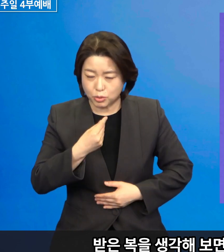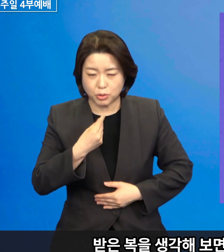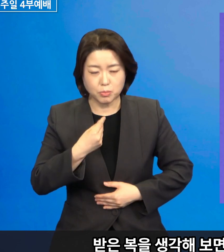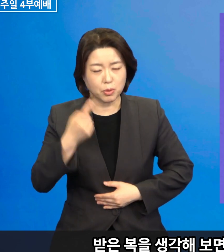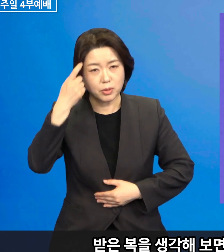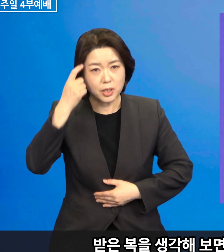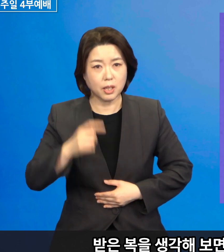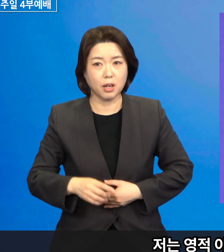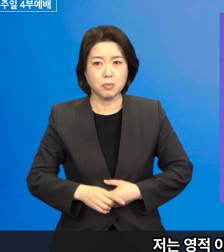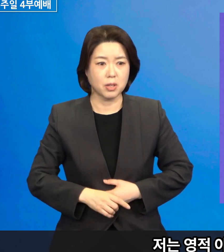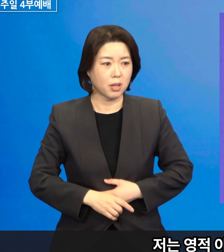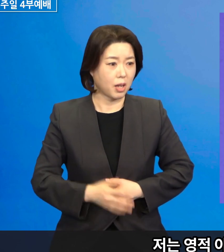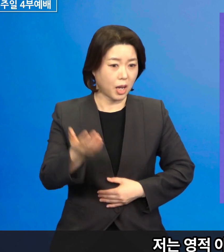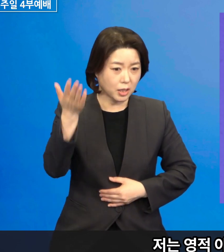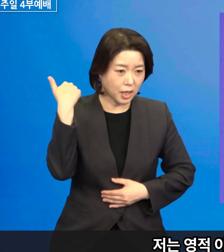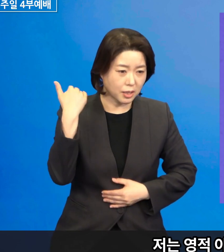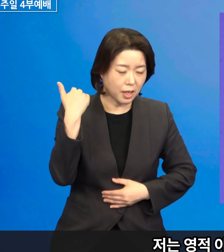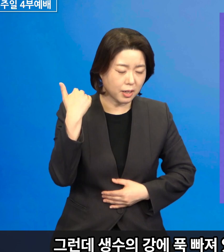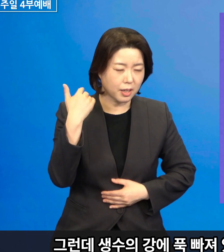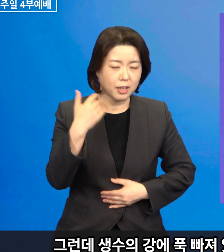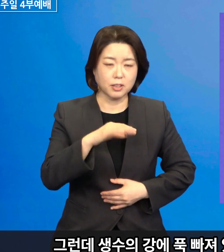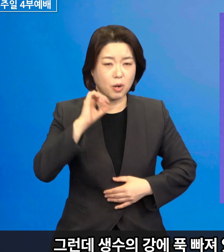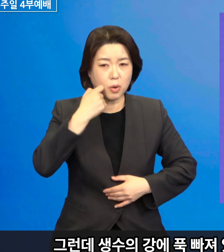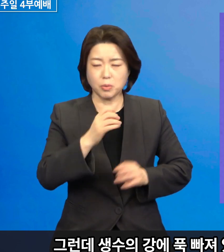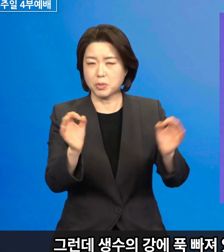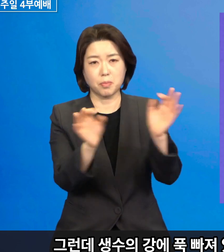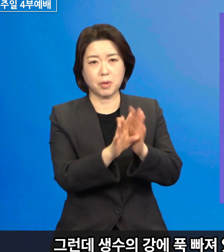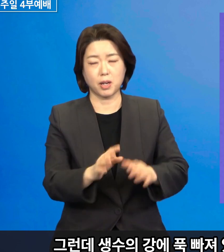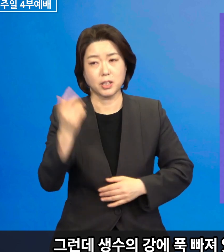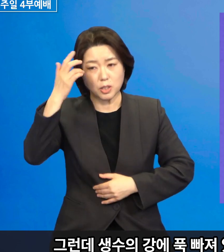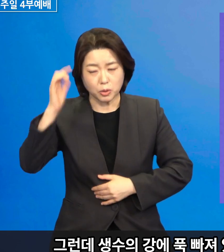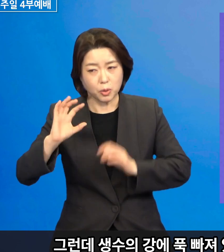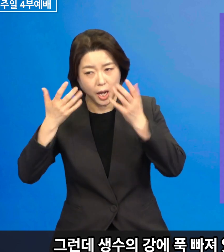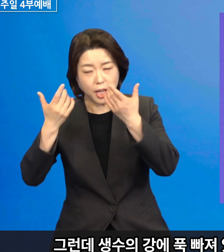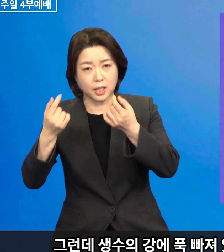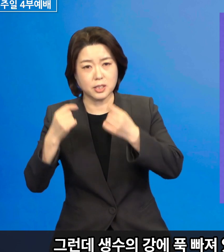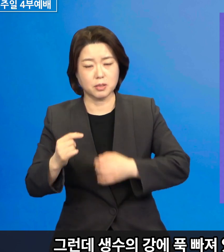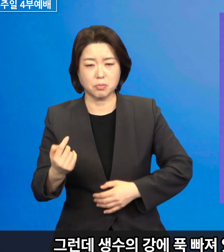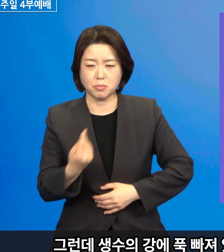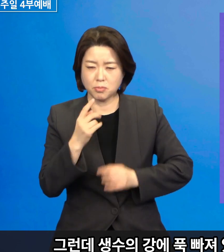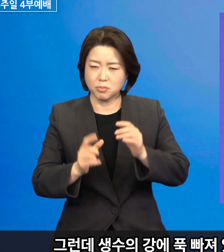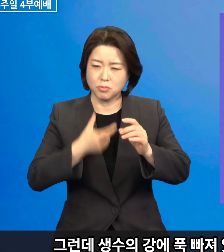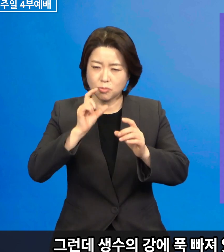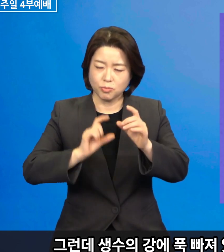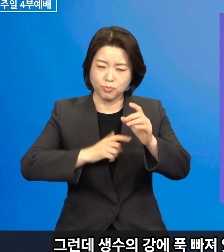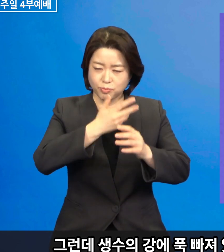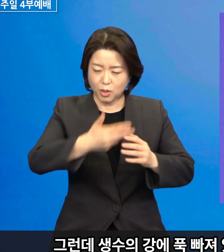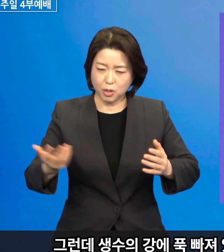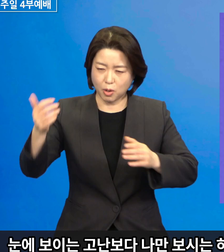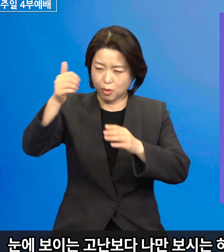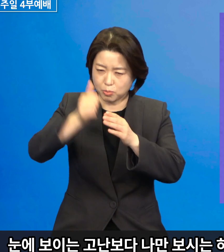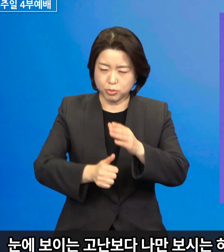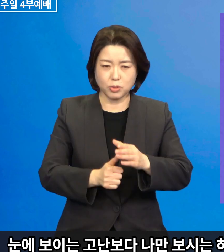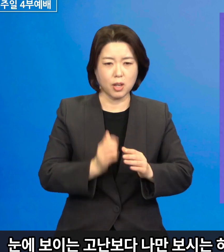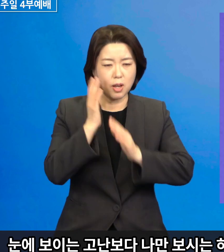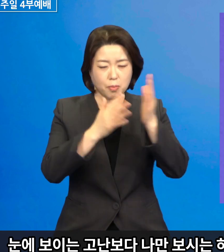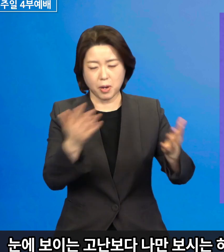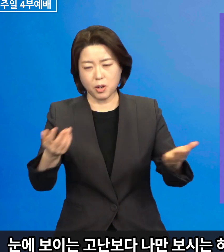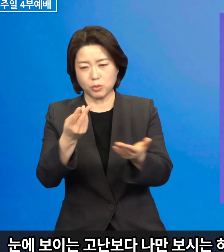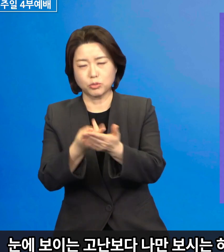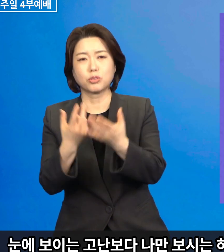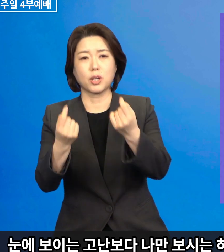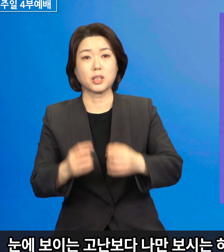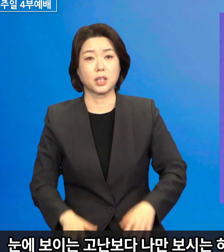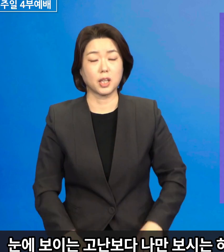두려움이 다 사라집니다. 저는 영적 아이와 같습니다. 그런데 생수의 강에 푹 빠져 있고 푸른 초정에 누워 있습니다. 눈에 보이는